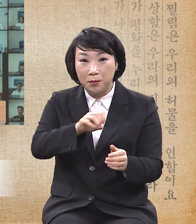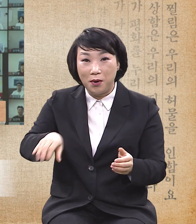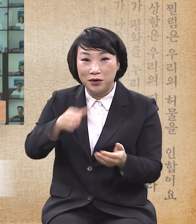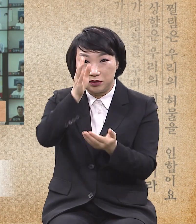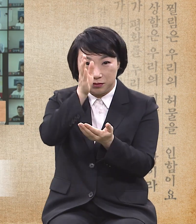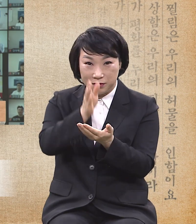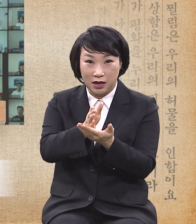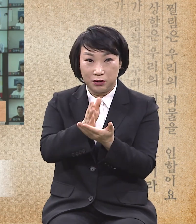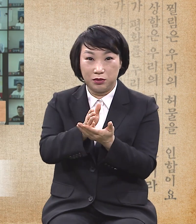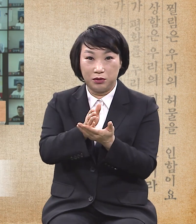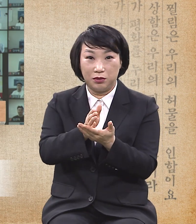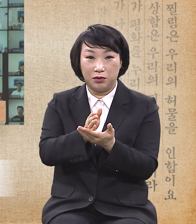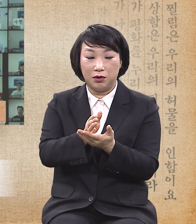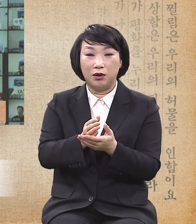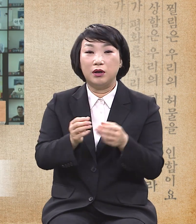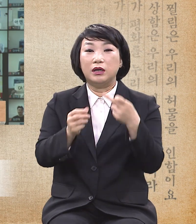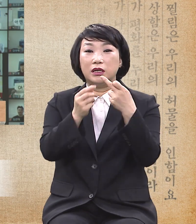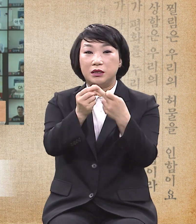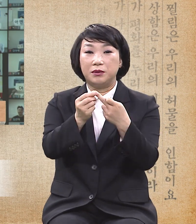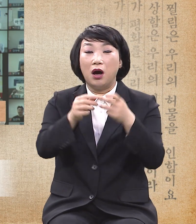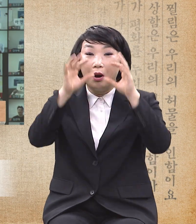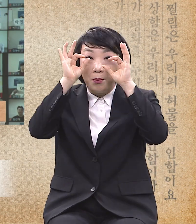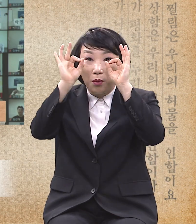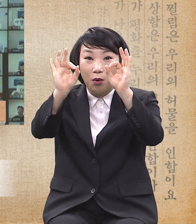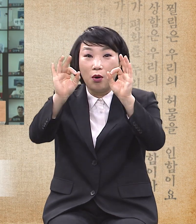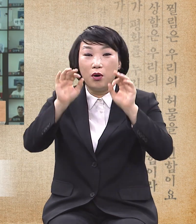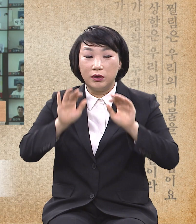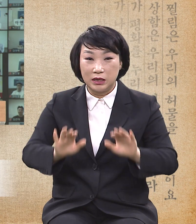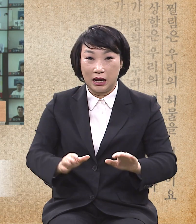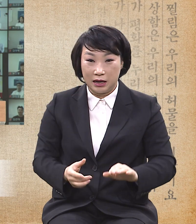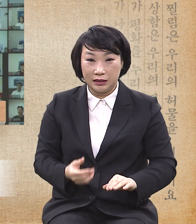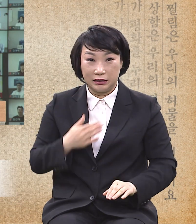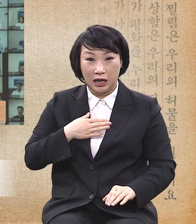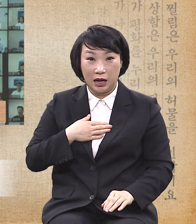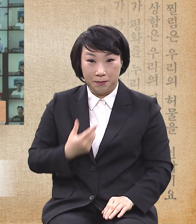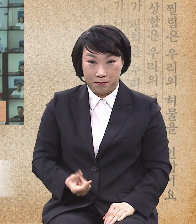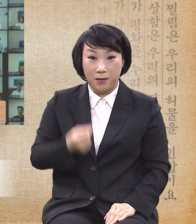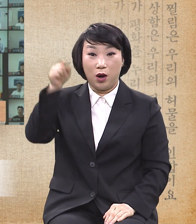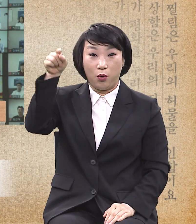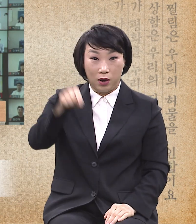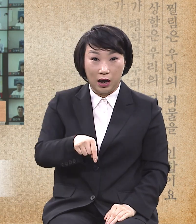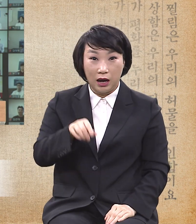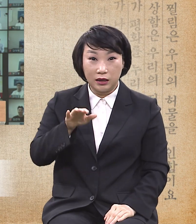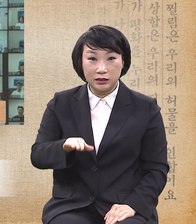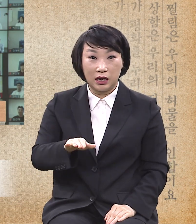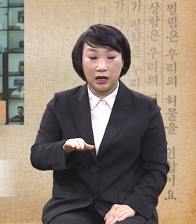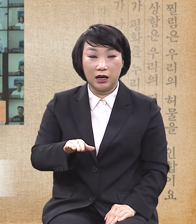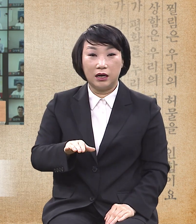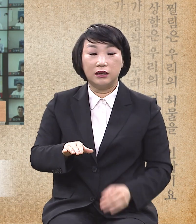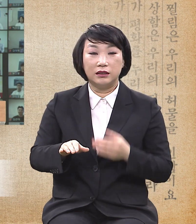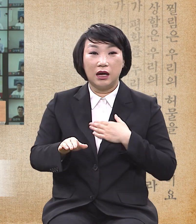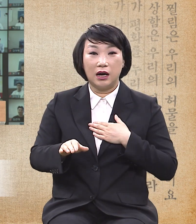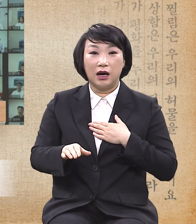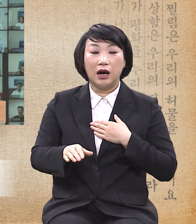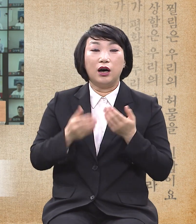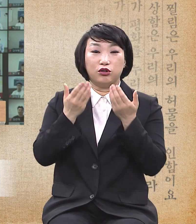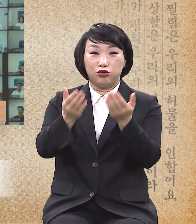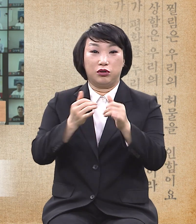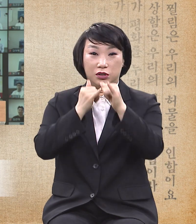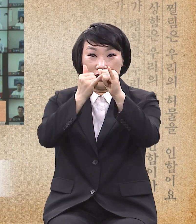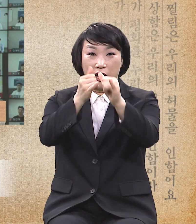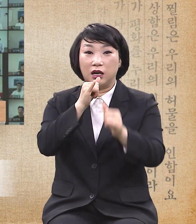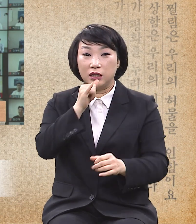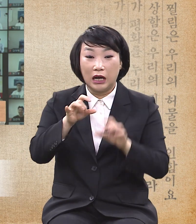이 말이요. 12절에 보라 내가 속히 오리니 내가 줄 상이